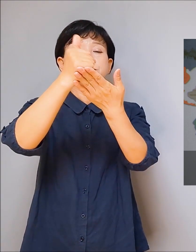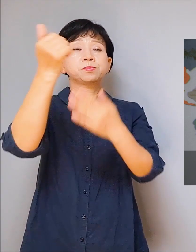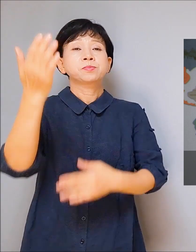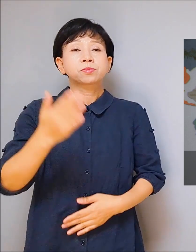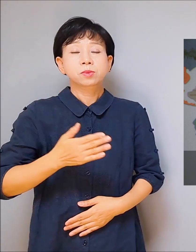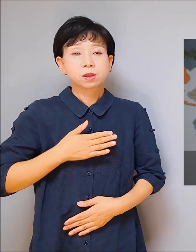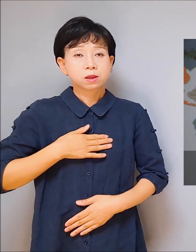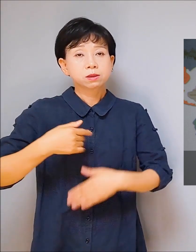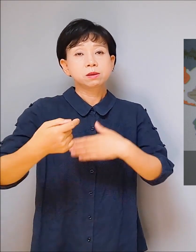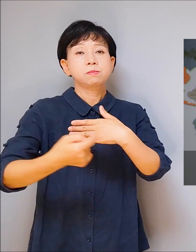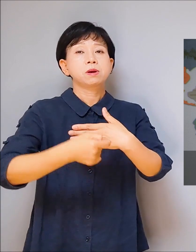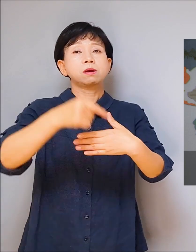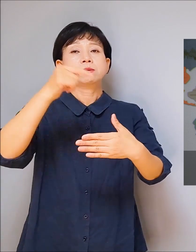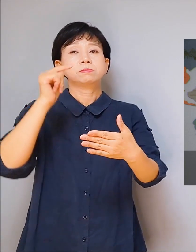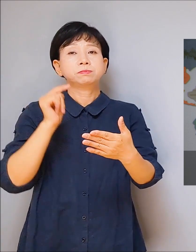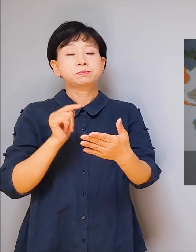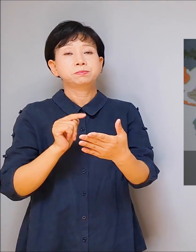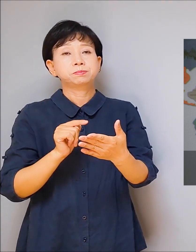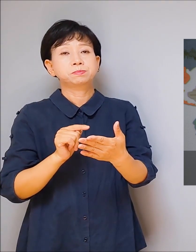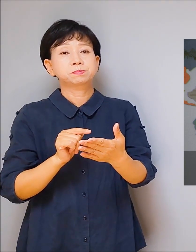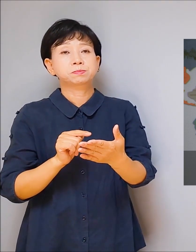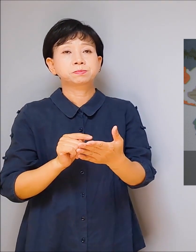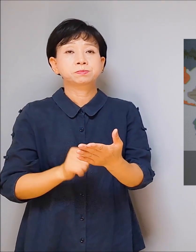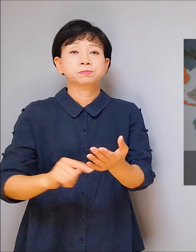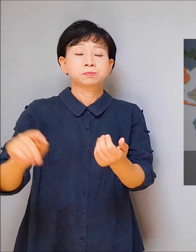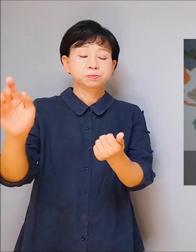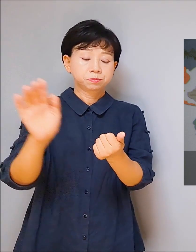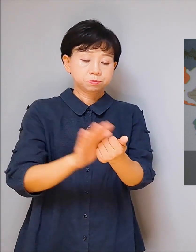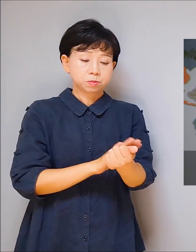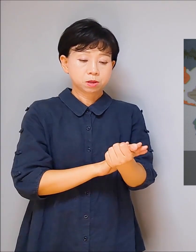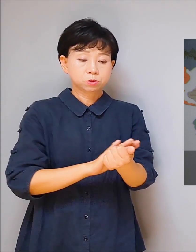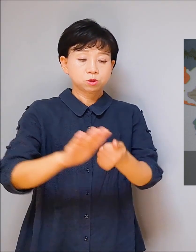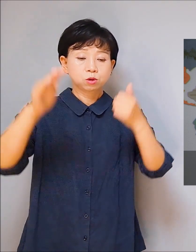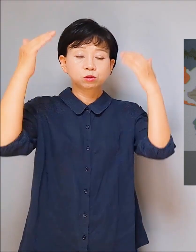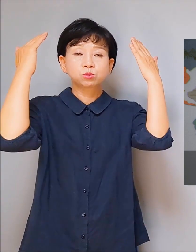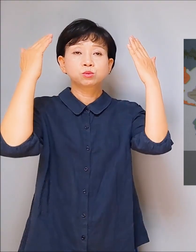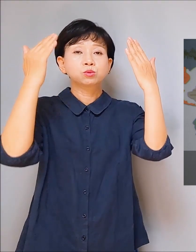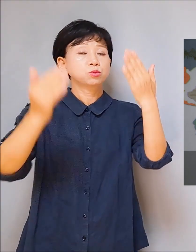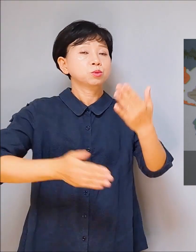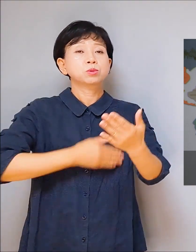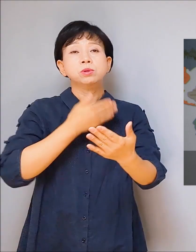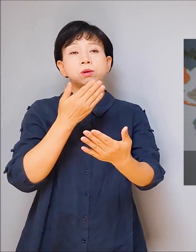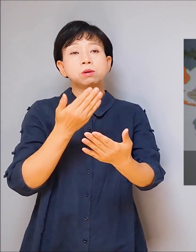하나님 나의 마음